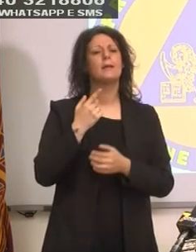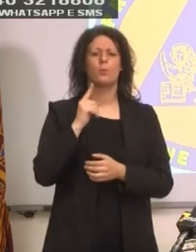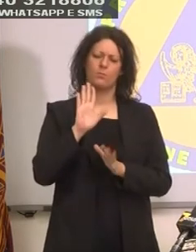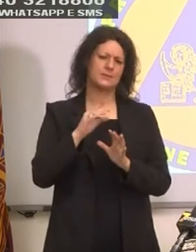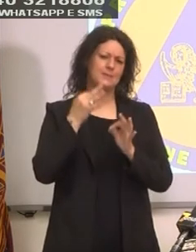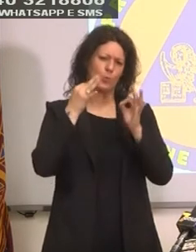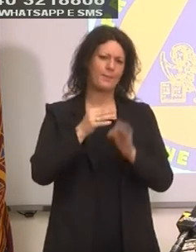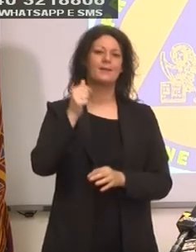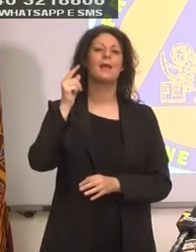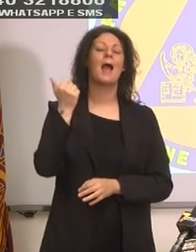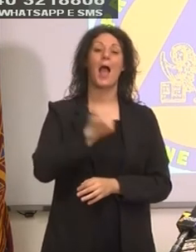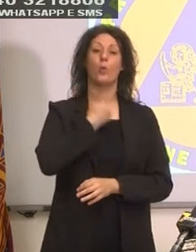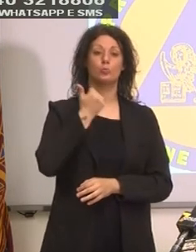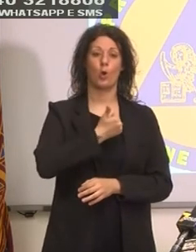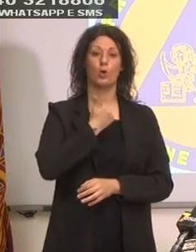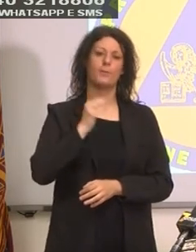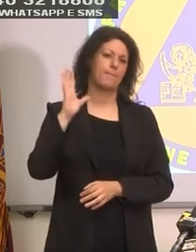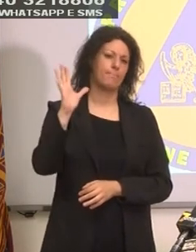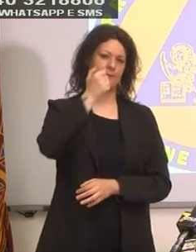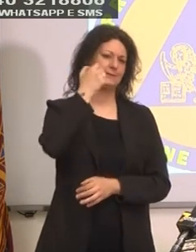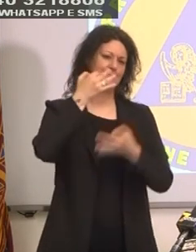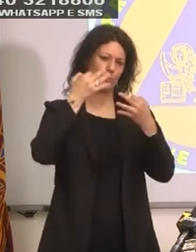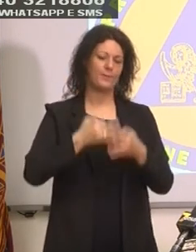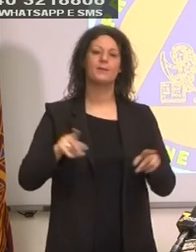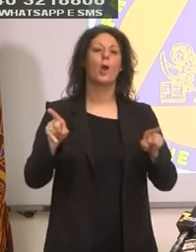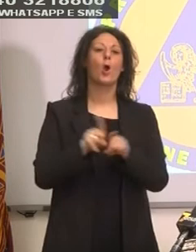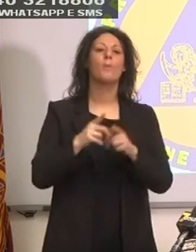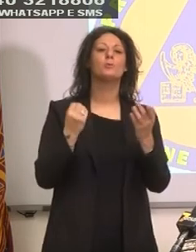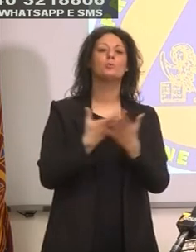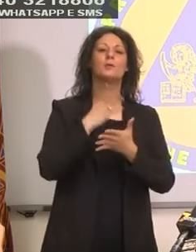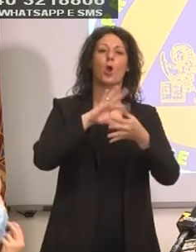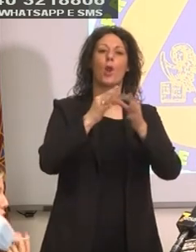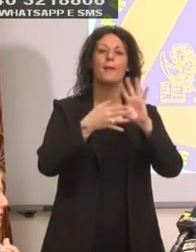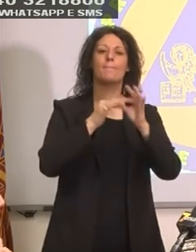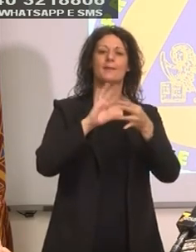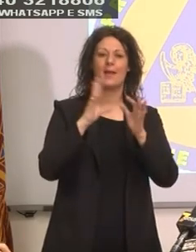io lo dico, l'autonomia farà la fine delle Olimpiadi, vedrete.